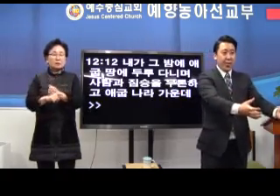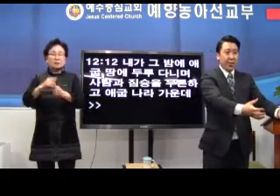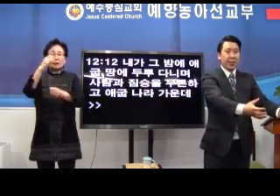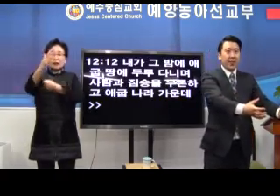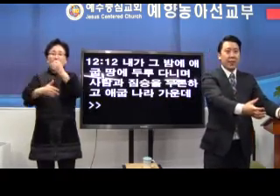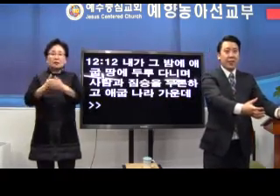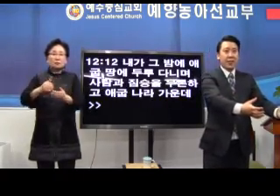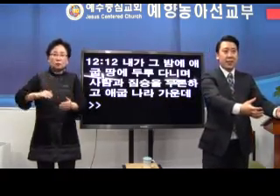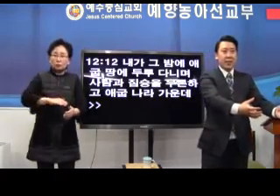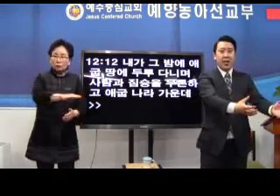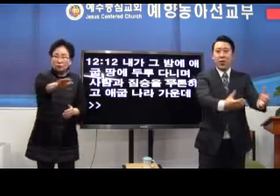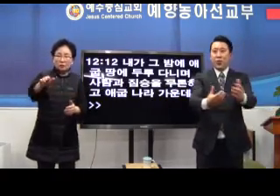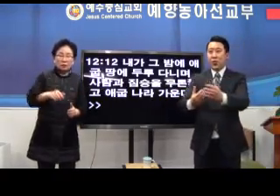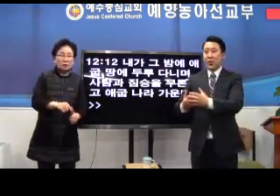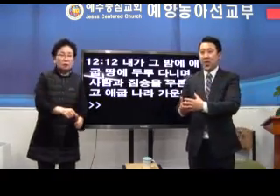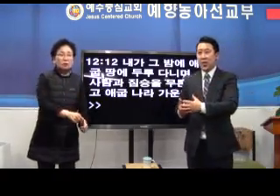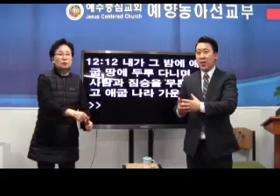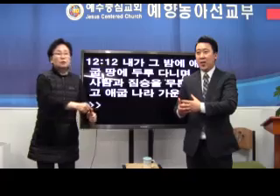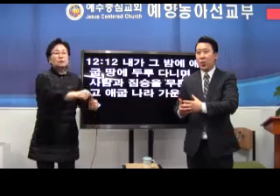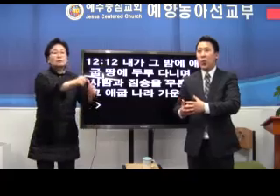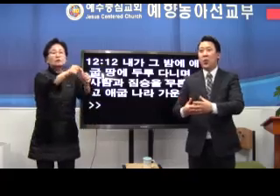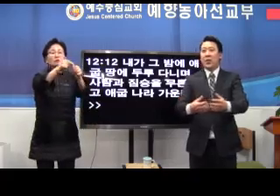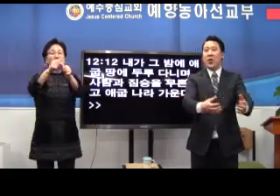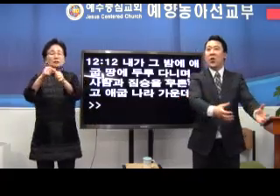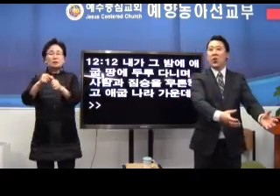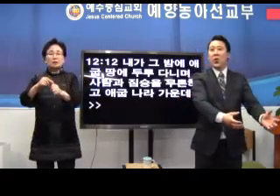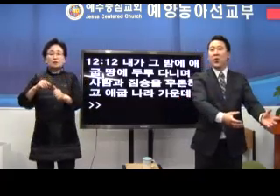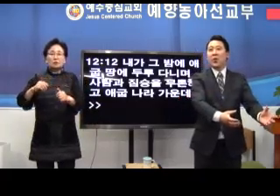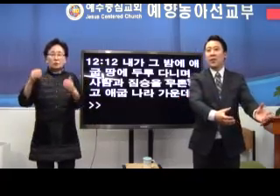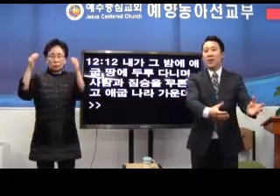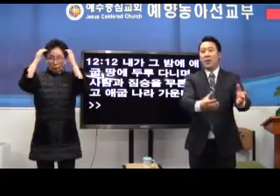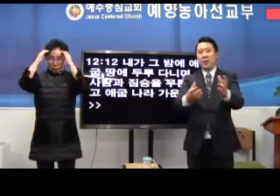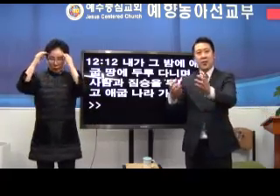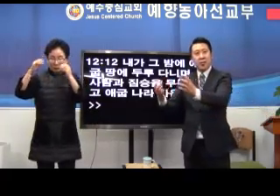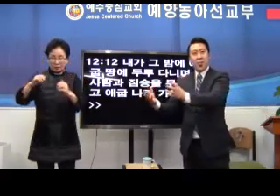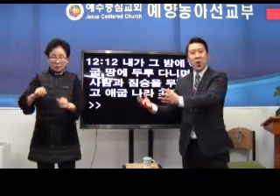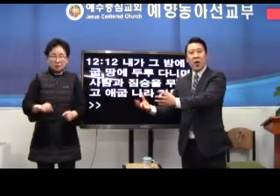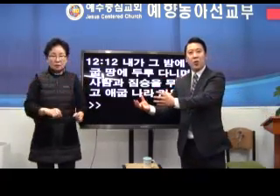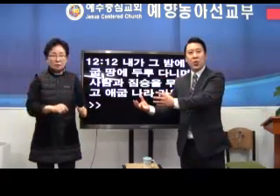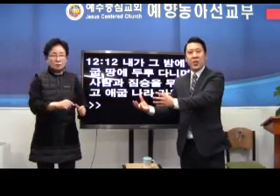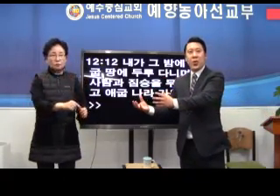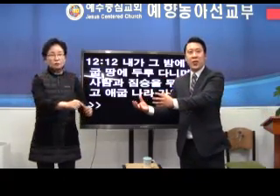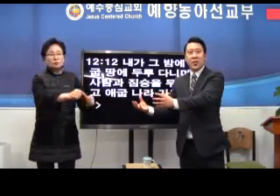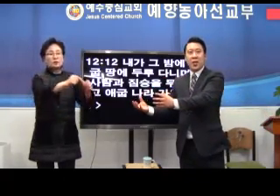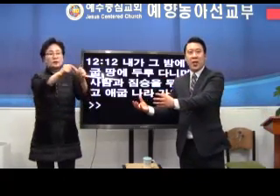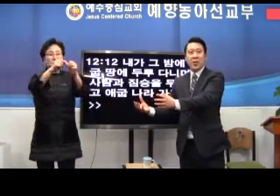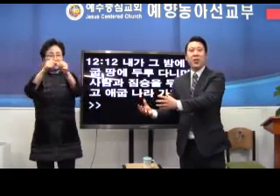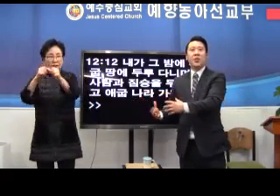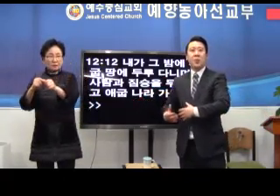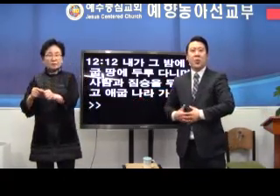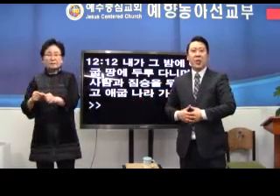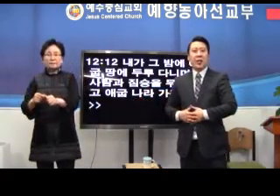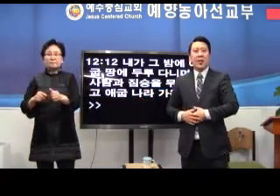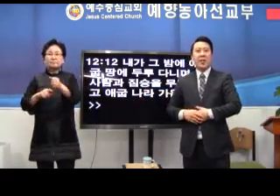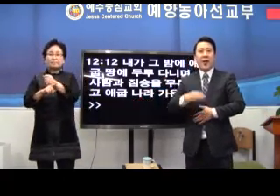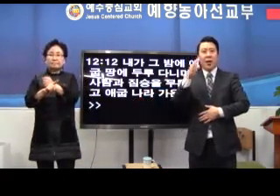우리를 살려주셨다. 고통에서 평강으로 인도하셨다. 이런 의미입니다. 내가